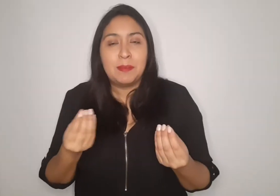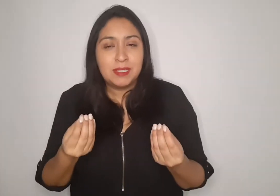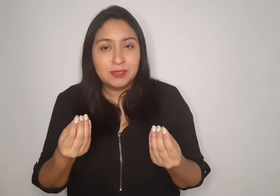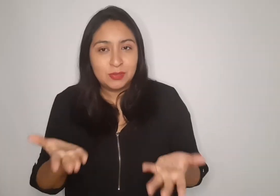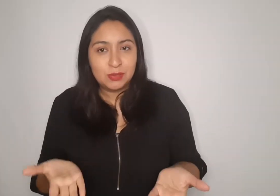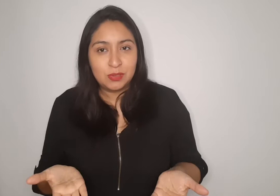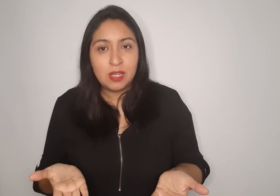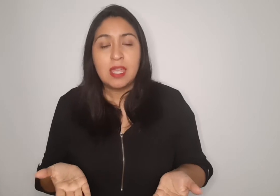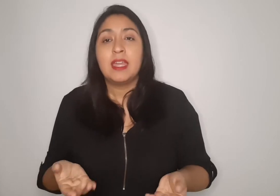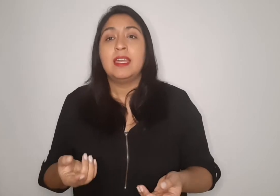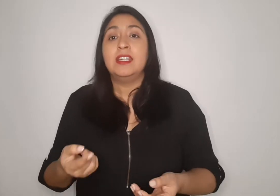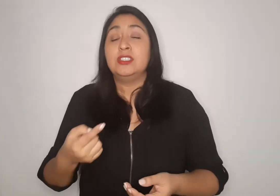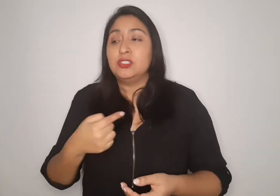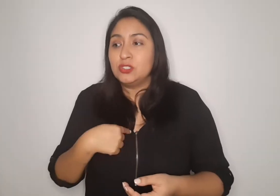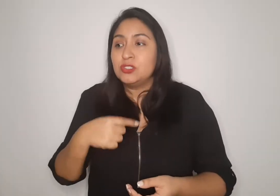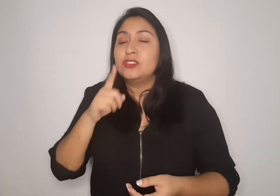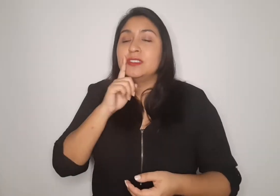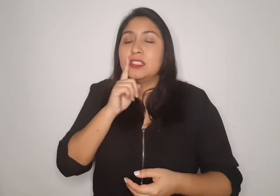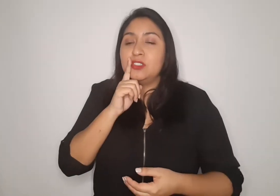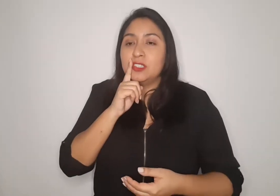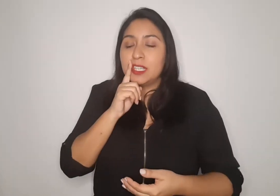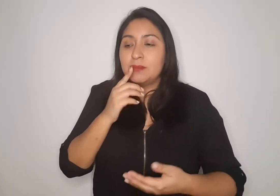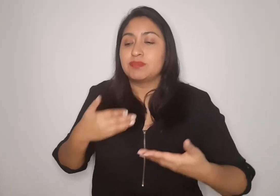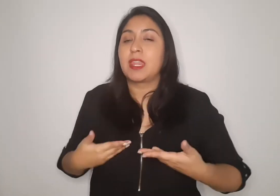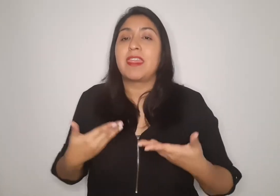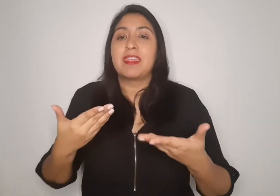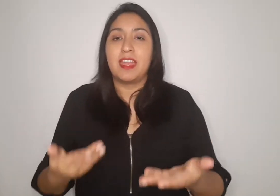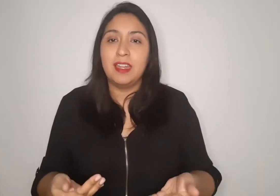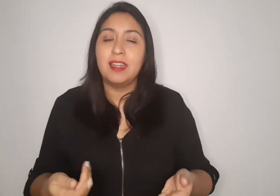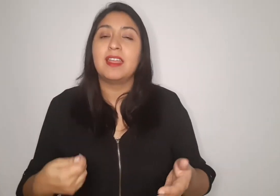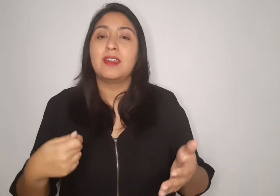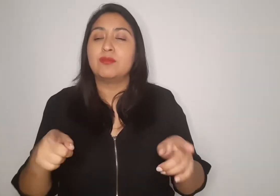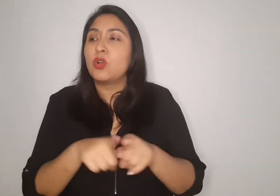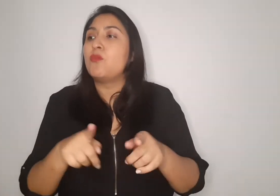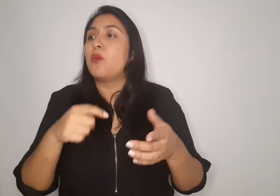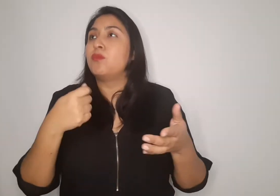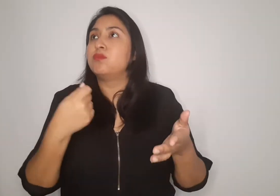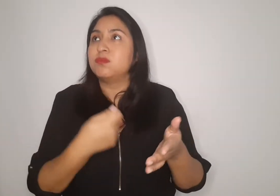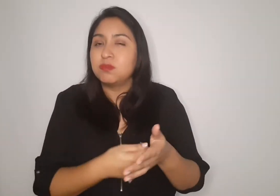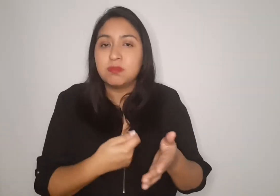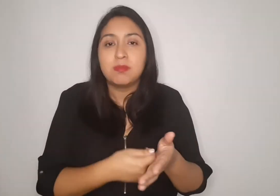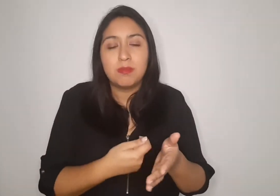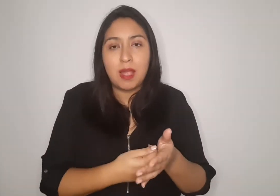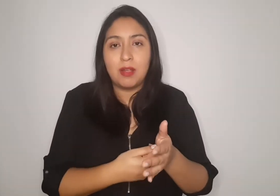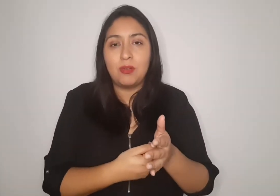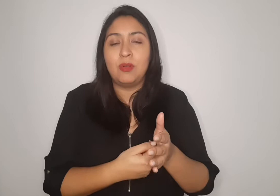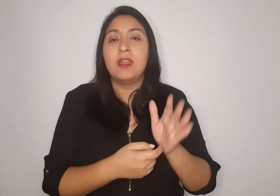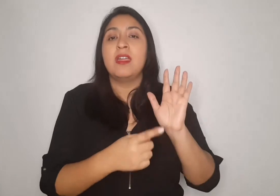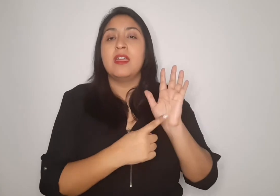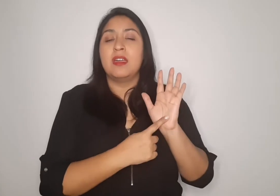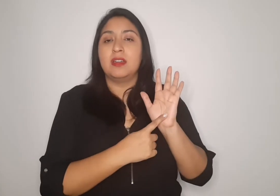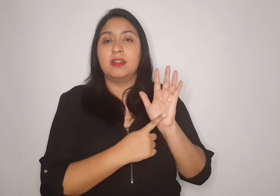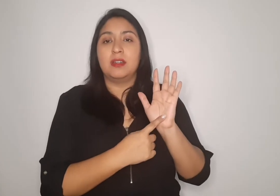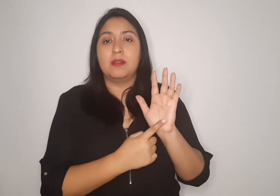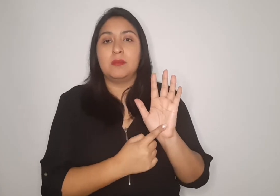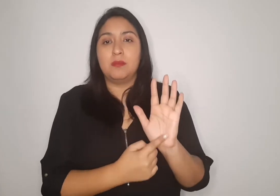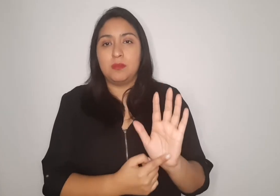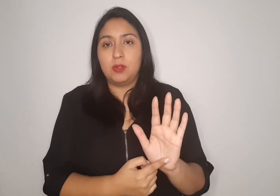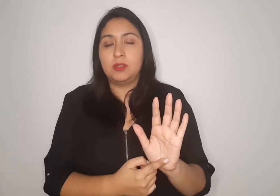claro, yo tengo que ir y darle un pago a esto, y evidenciar que no están